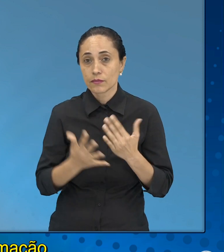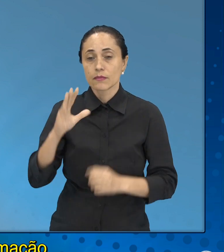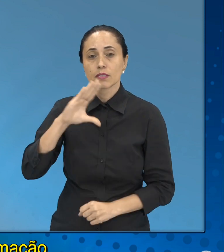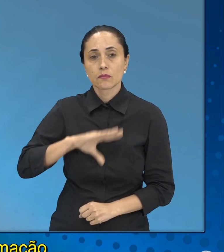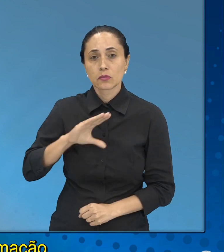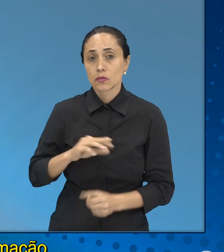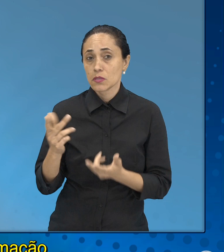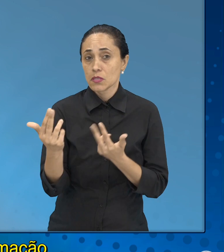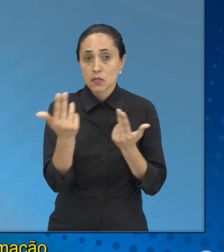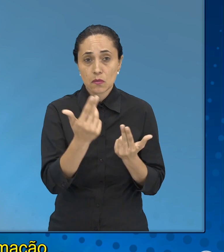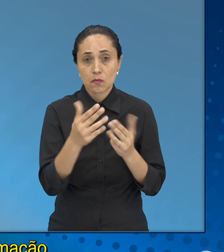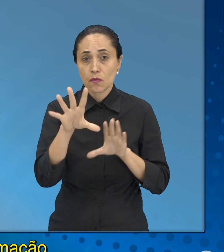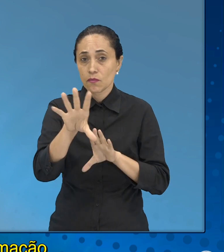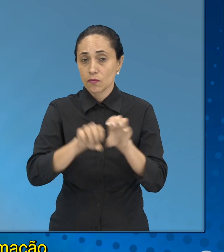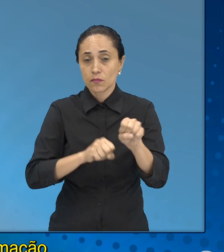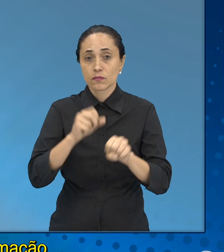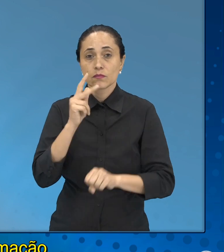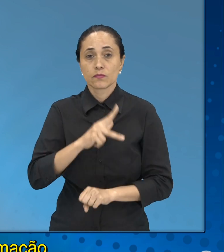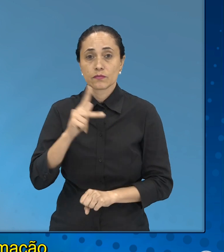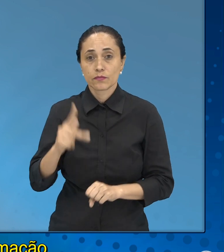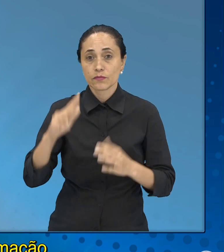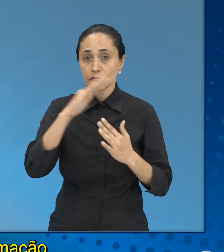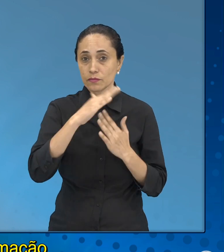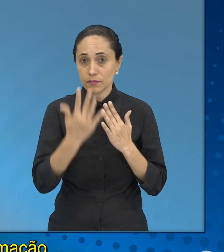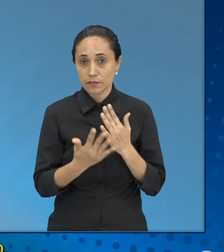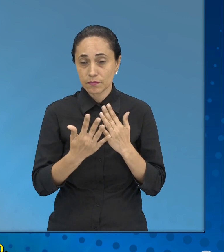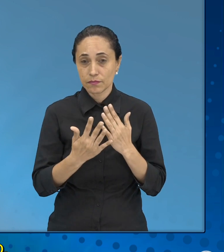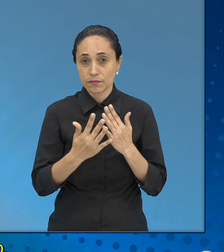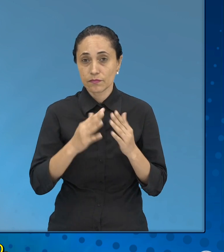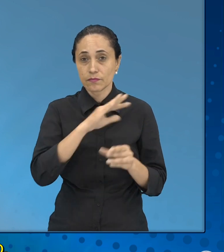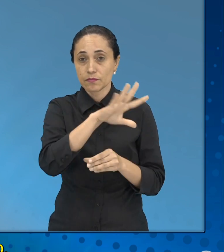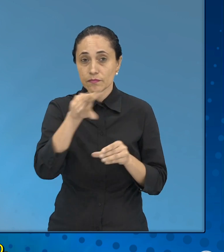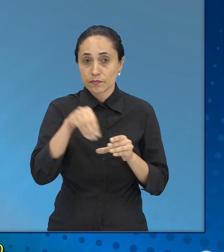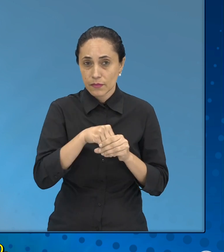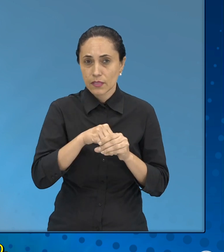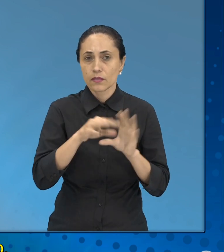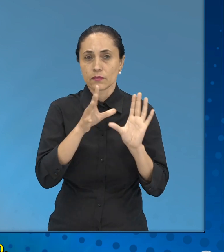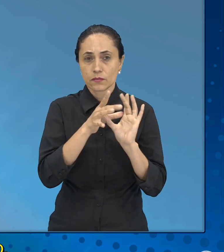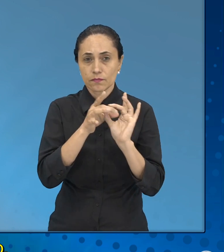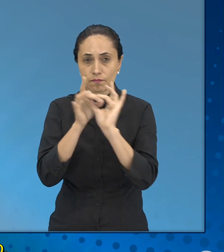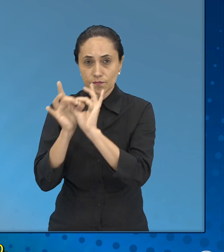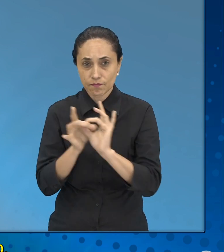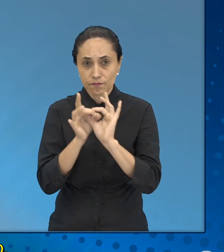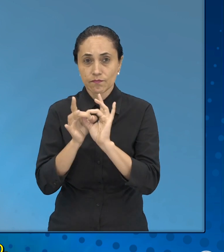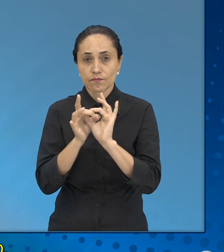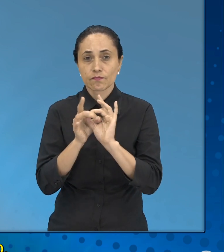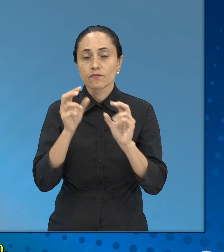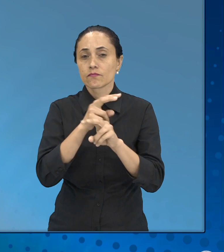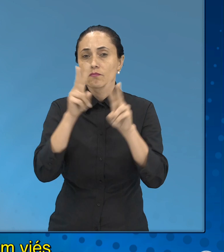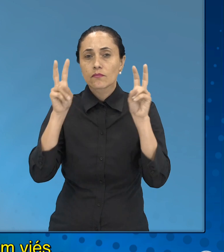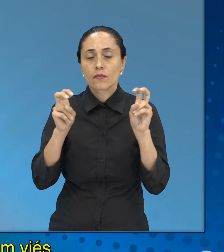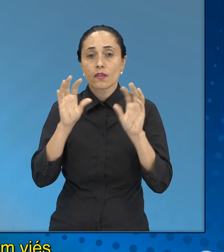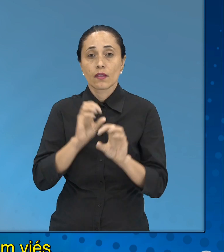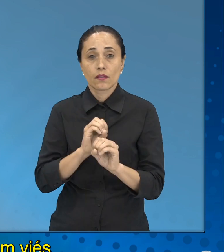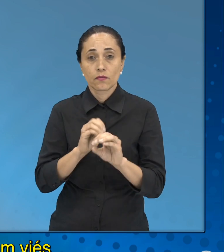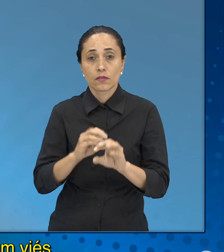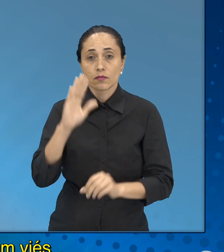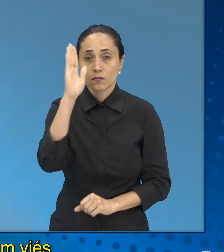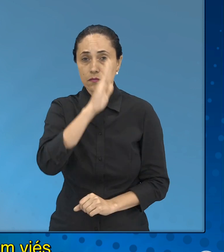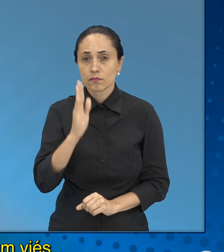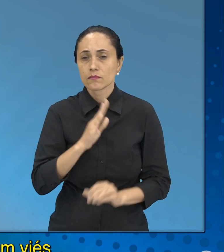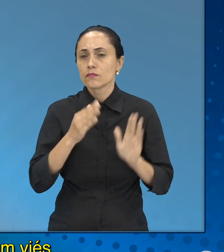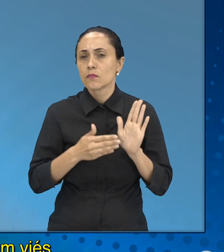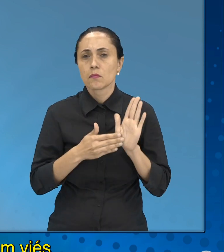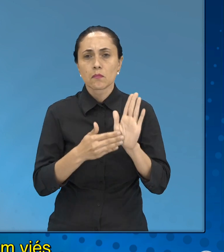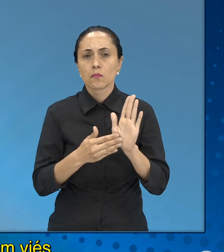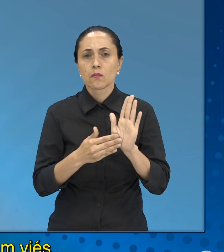De igual modo, a formação do professor de Libras. Nesse contexto, a educação brasileira vem apresentando um